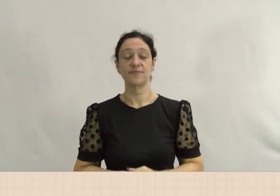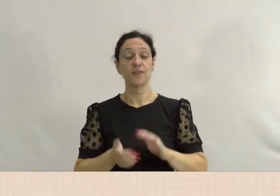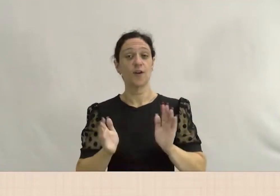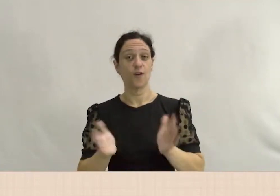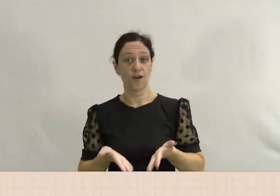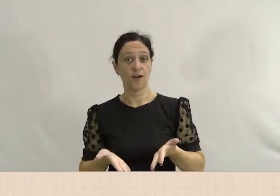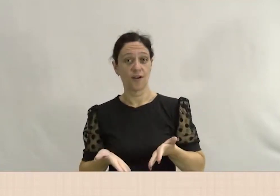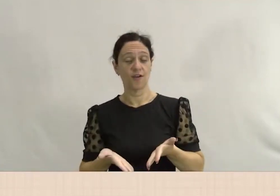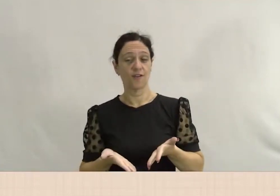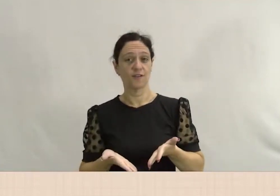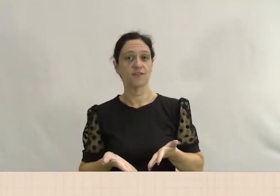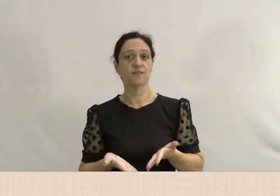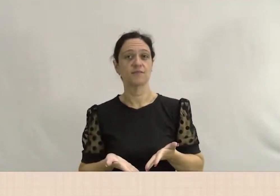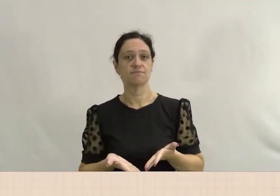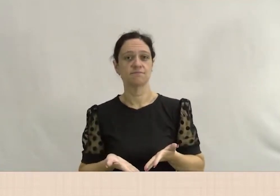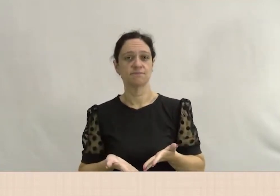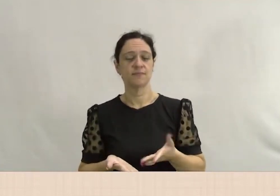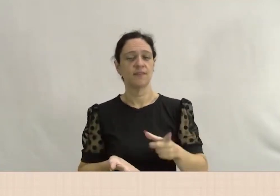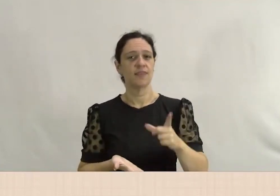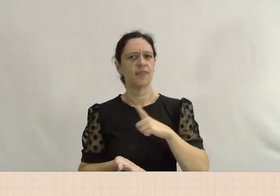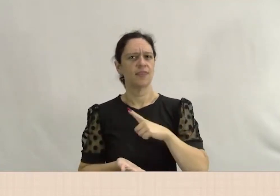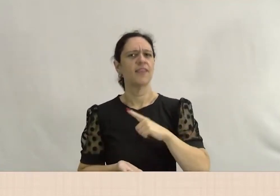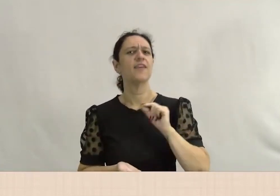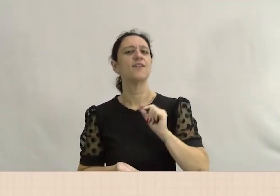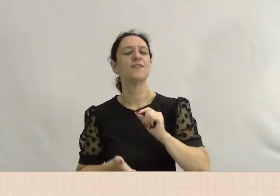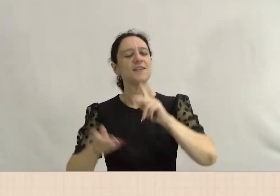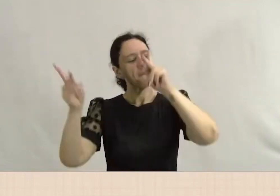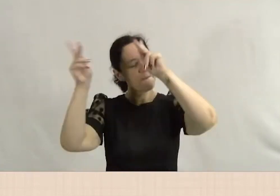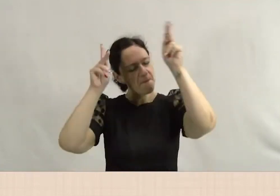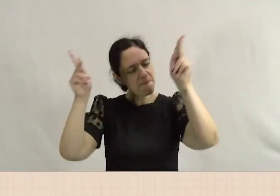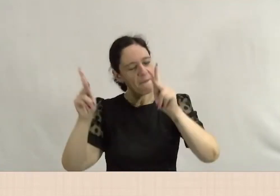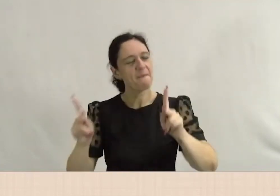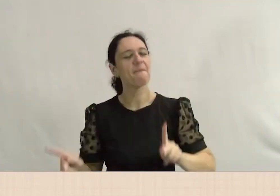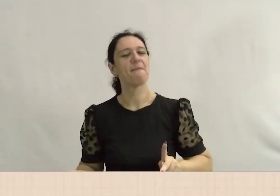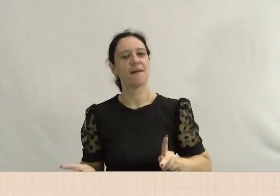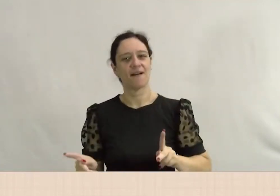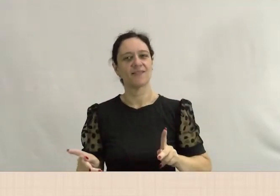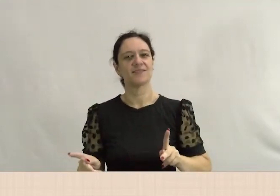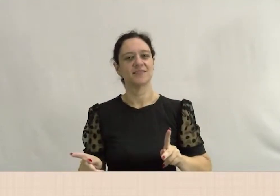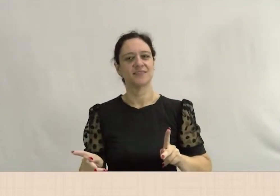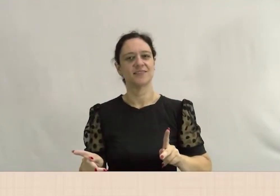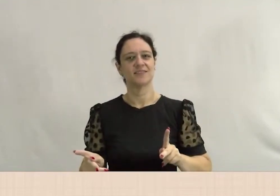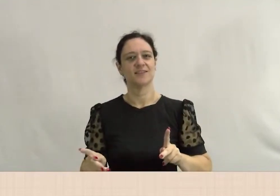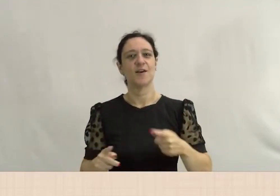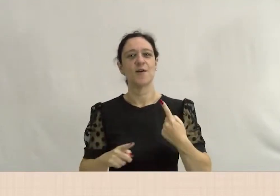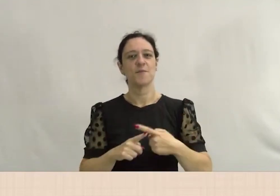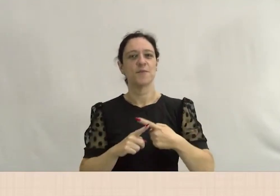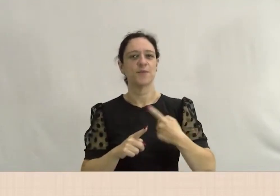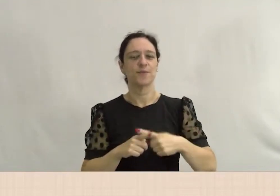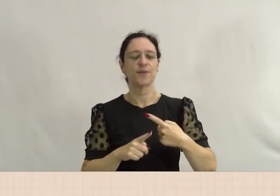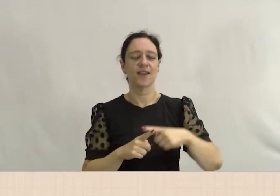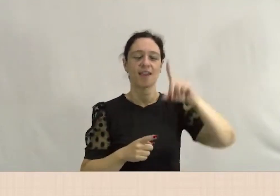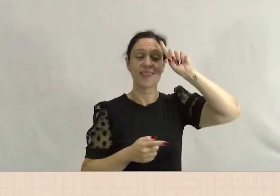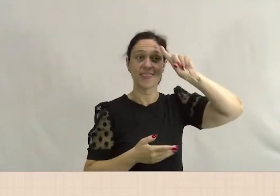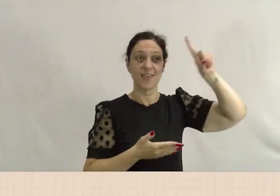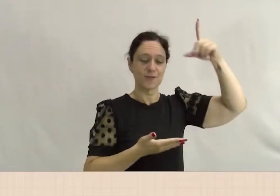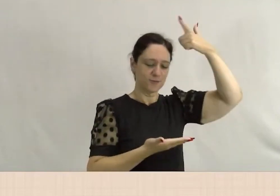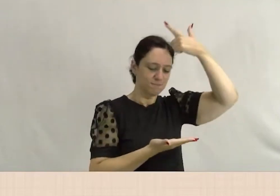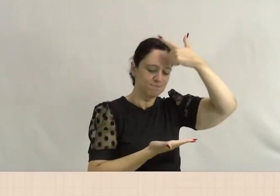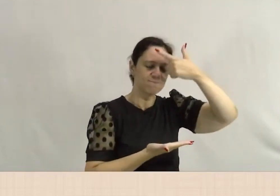Hoje nós temos o que? Paz com Deus. Nós somos justificados e nós